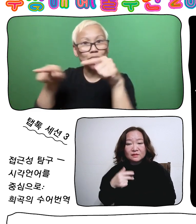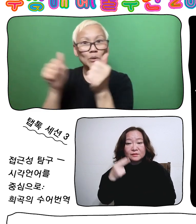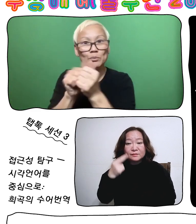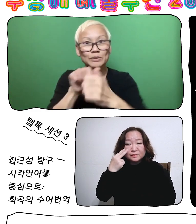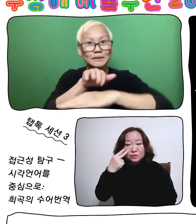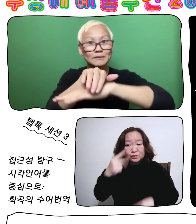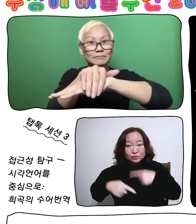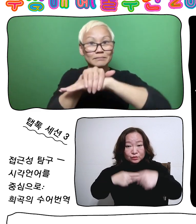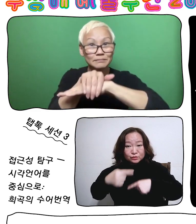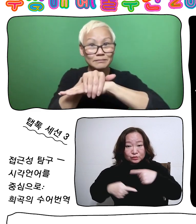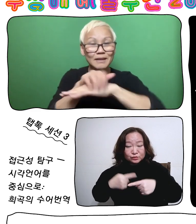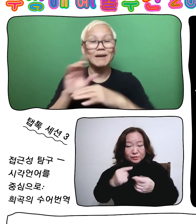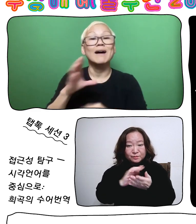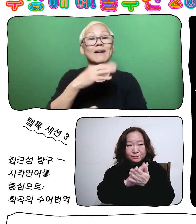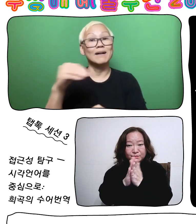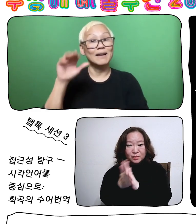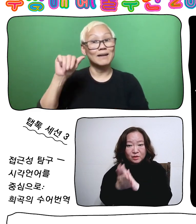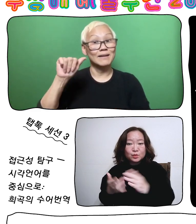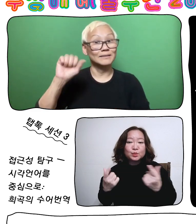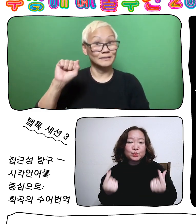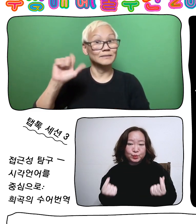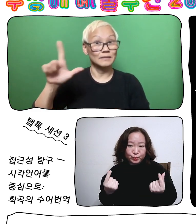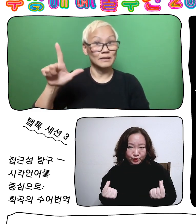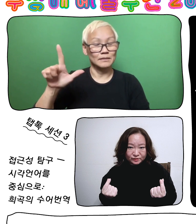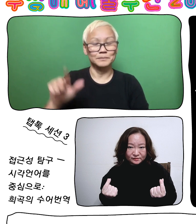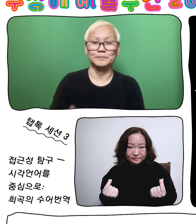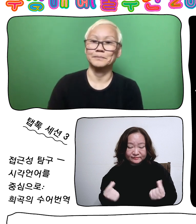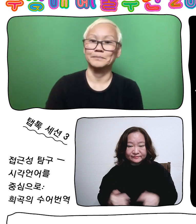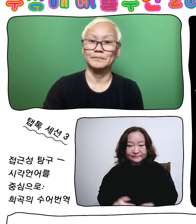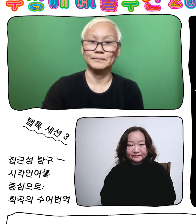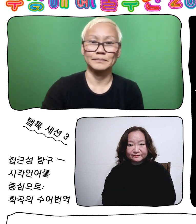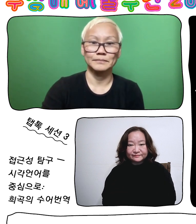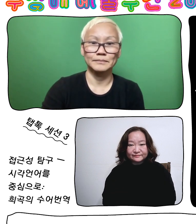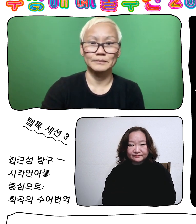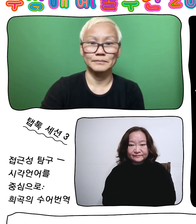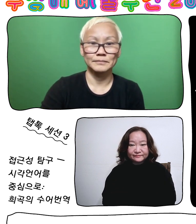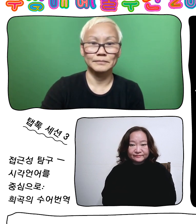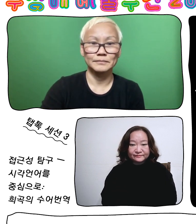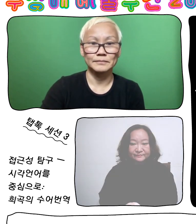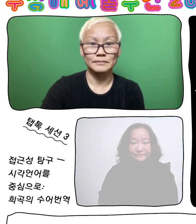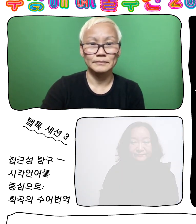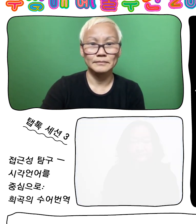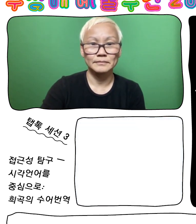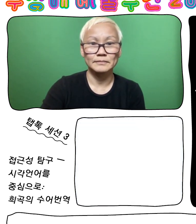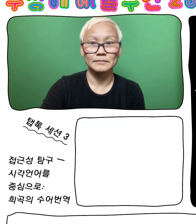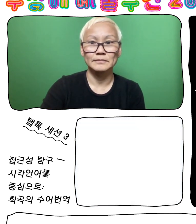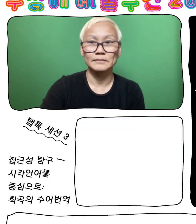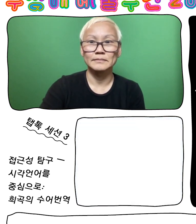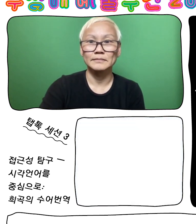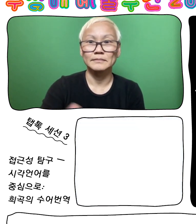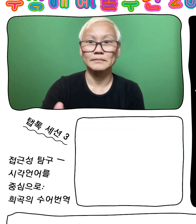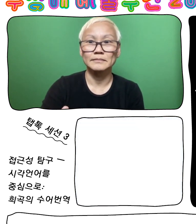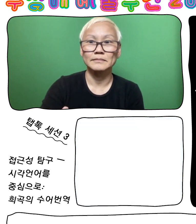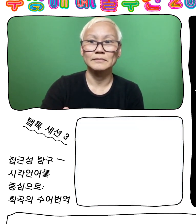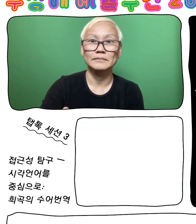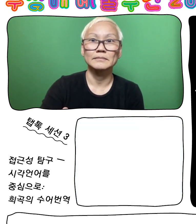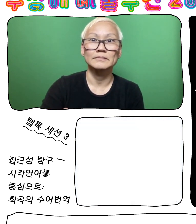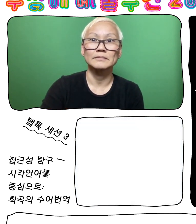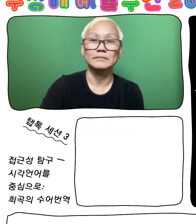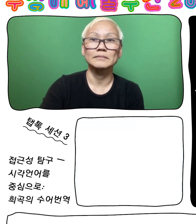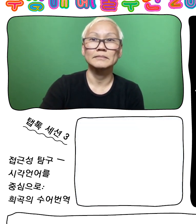먼저 언어의 역사에 대해 알아야 할 필요가 있습니다. 마찬가지로 영어와 ASL 역시 역사의 흐름에 따라